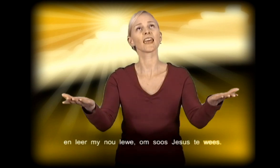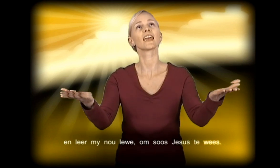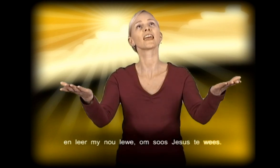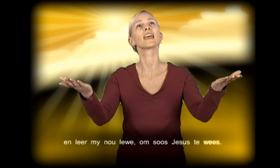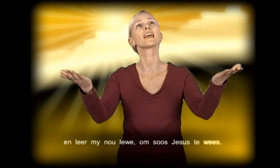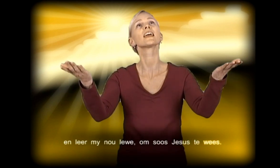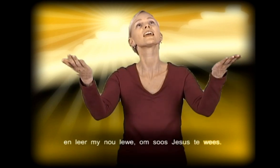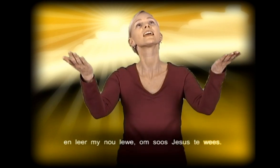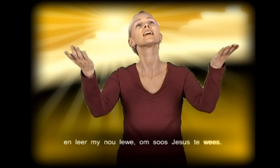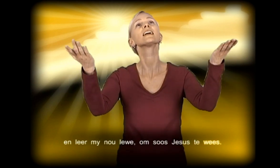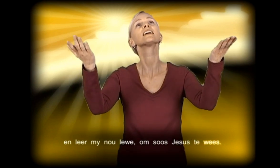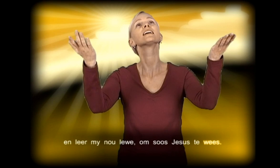wees.